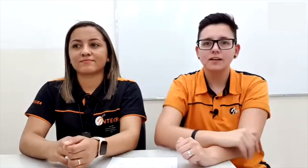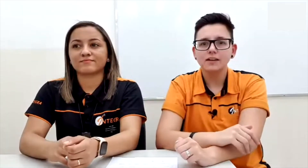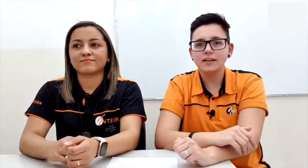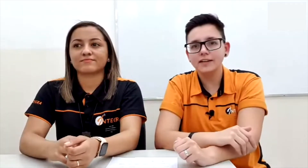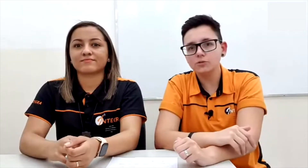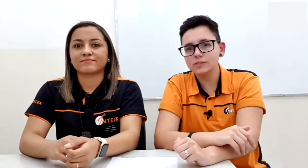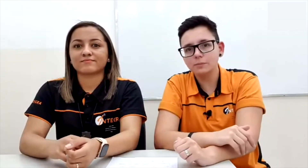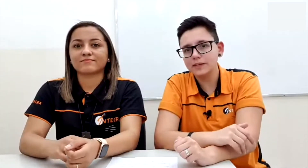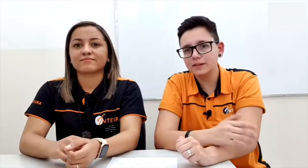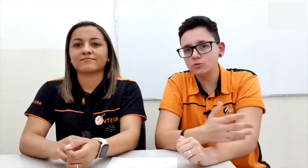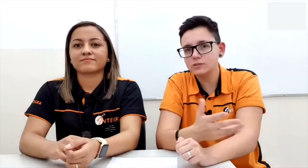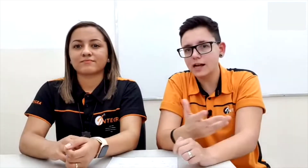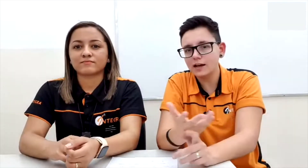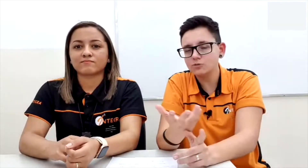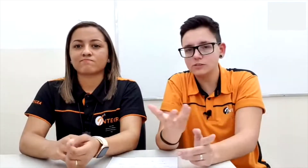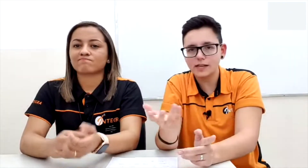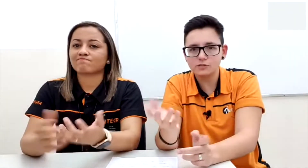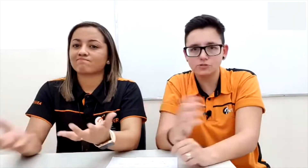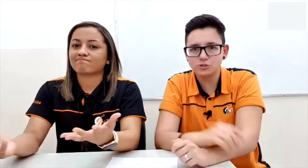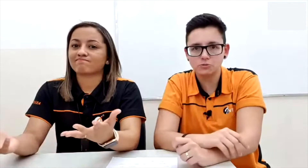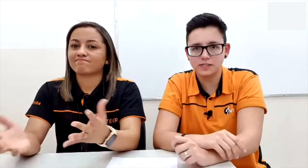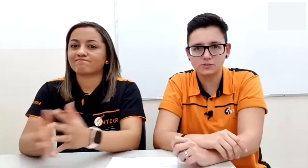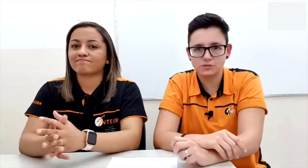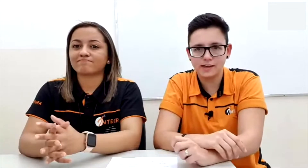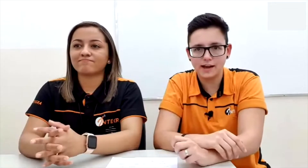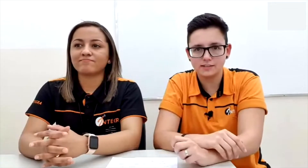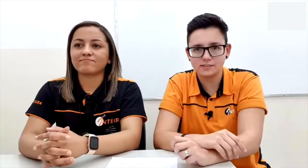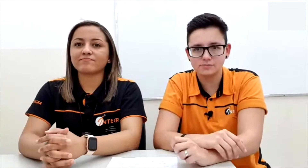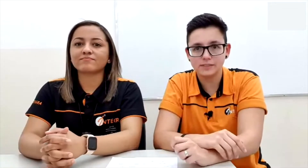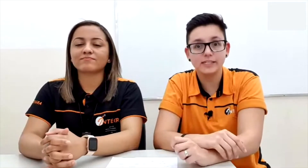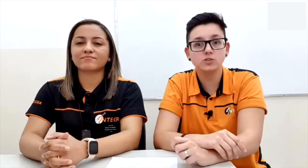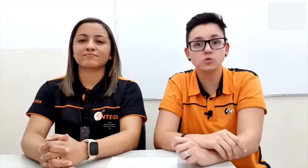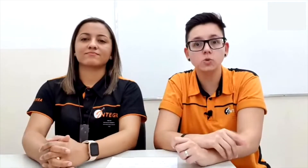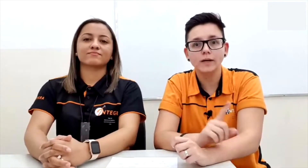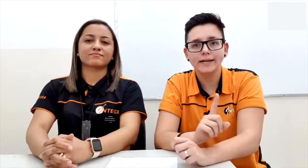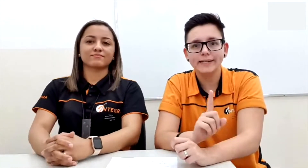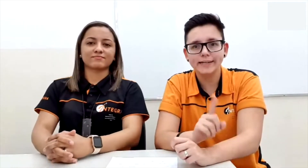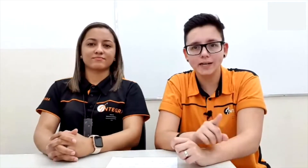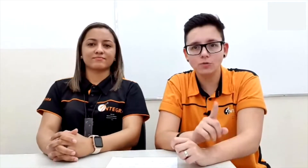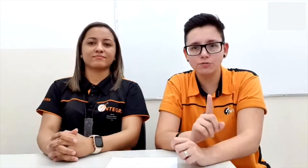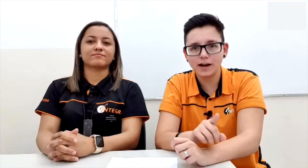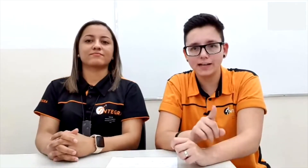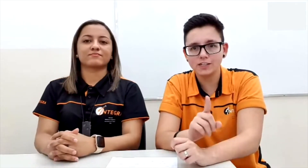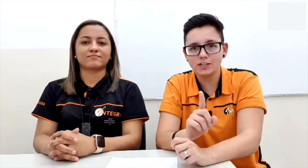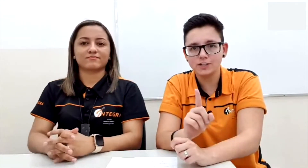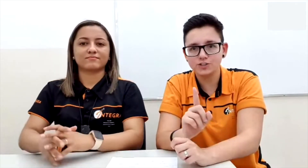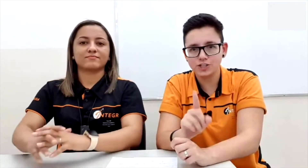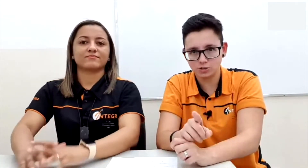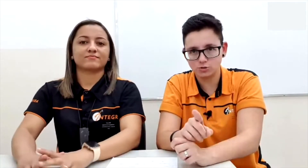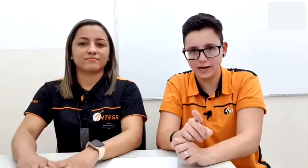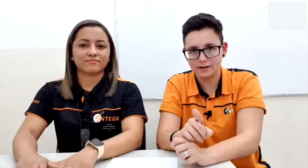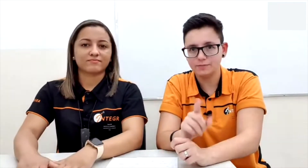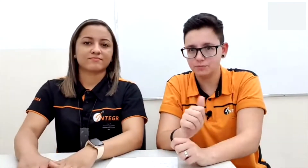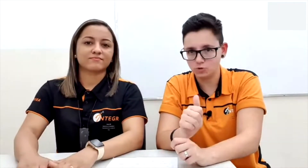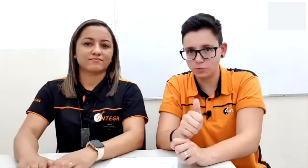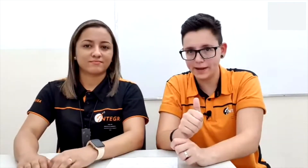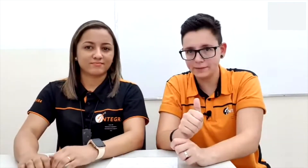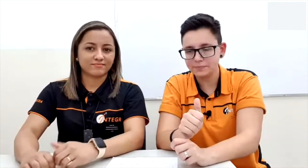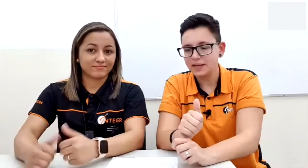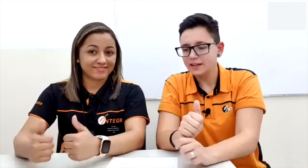e não saber usá-los dentro de contextos reais. Isso não vai te ajudar. Tudo bem? Então,